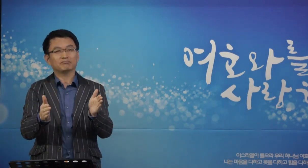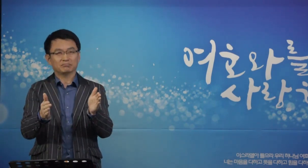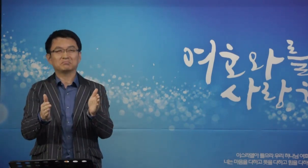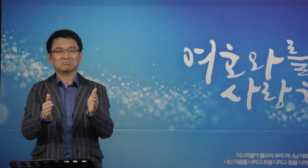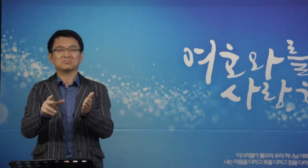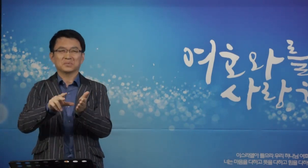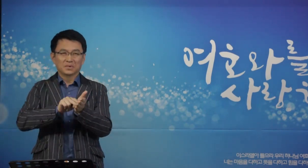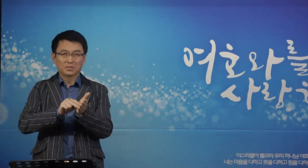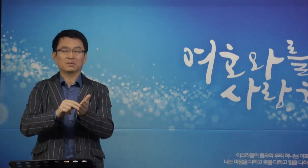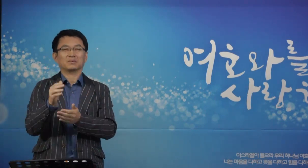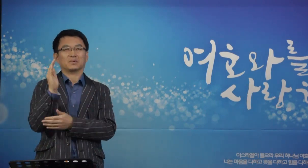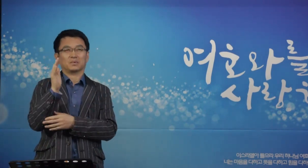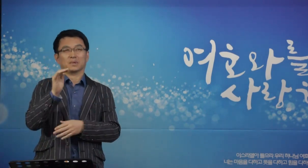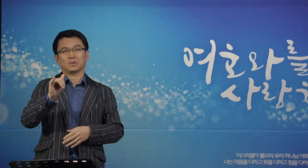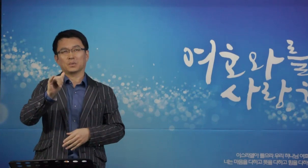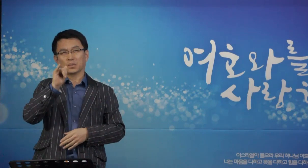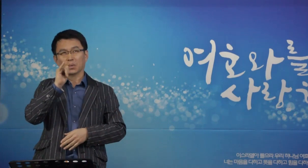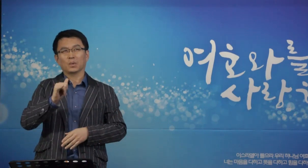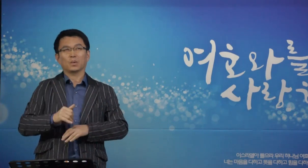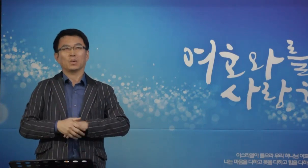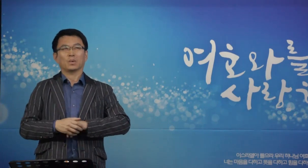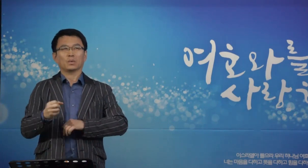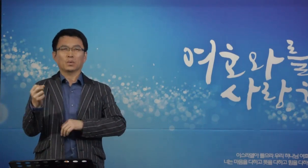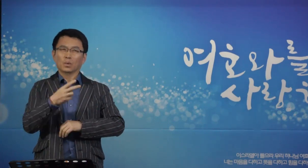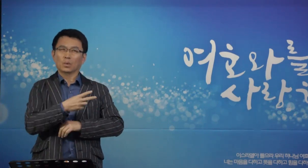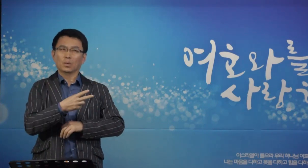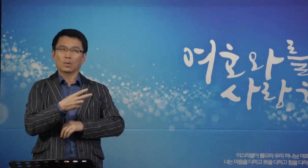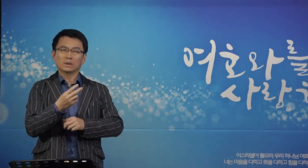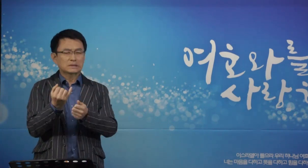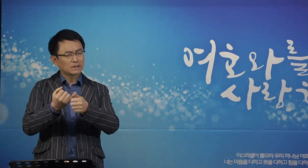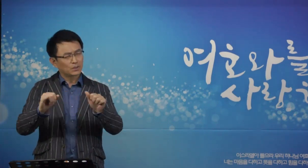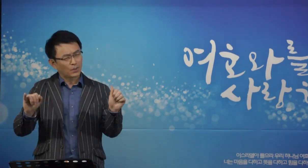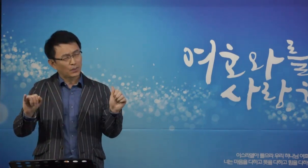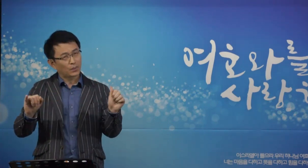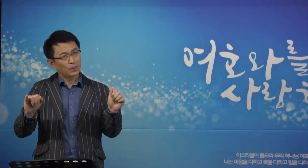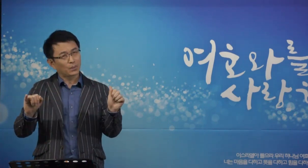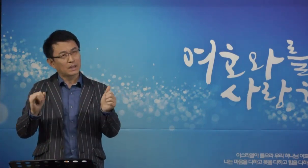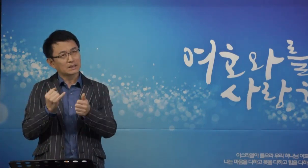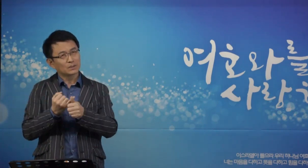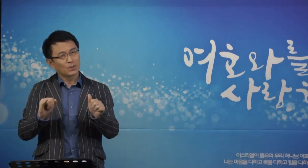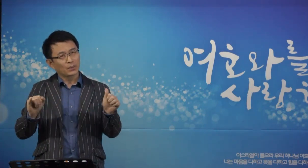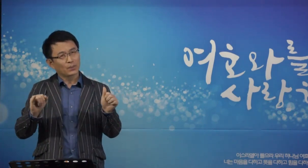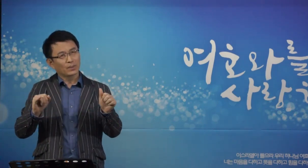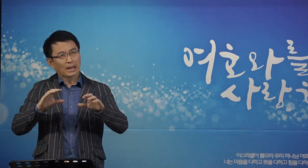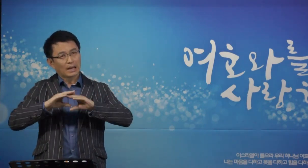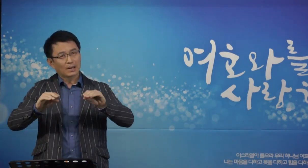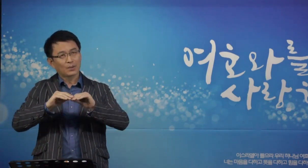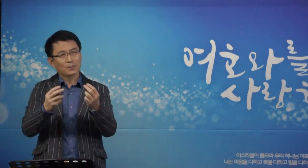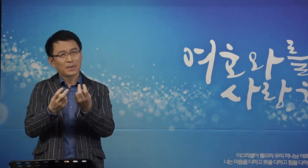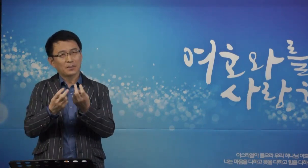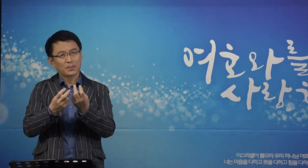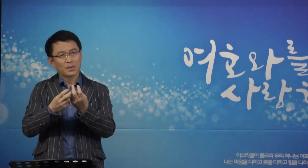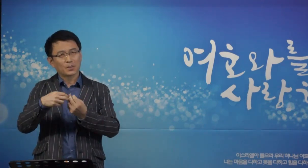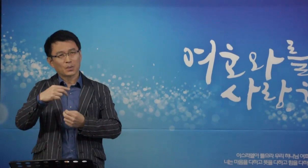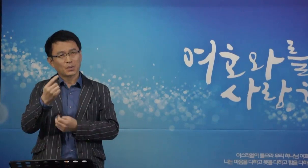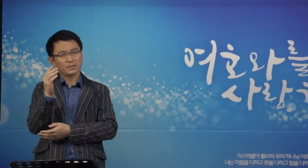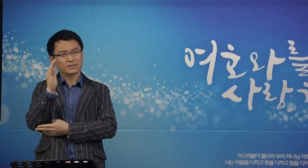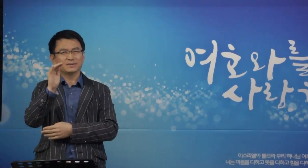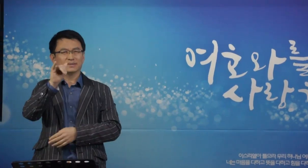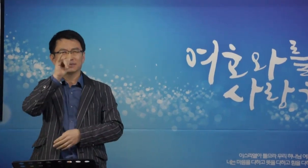대해서, 부부간의 문제에 대해서 이 말씀을 통해서 이야기를 하고 또 이혼에 대한 이혼 해결하는